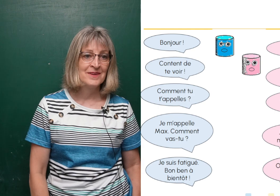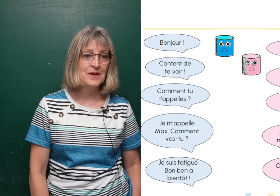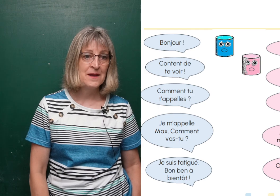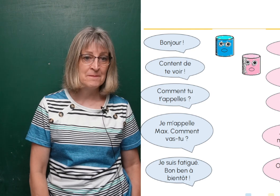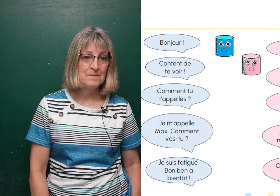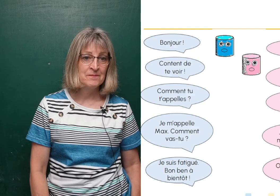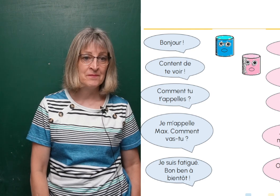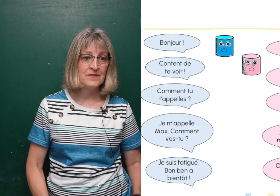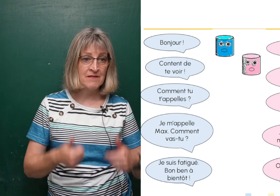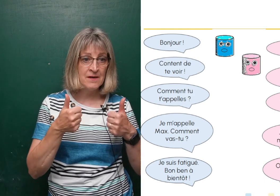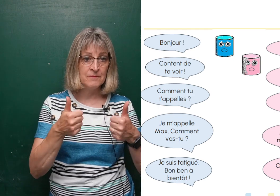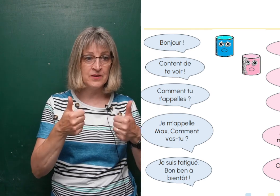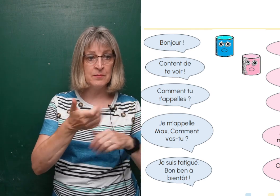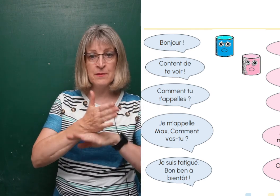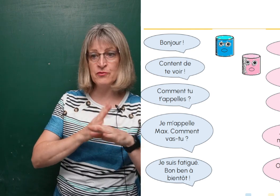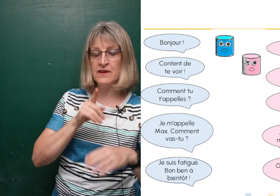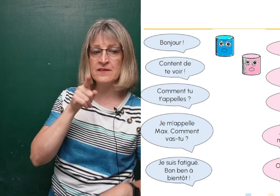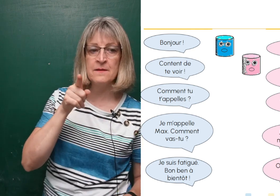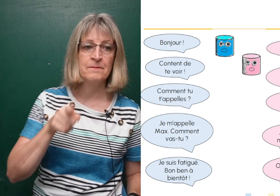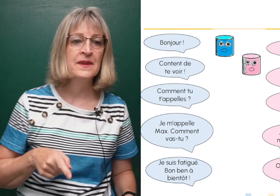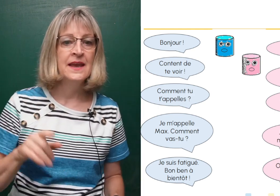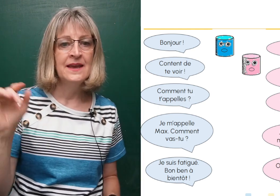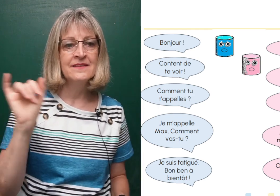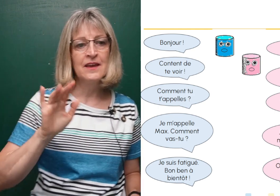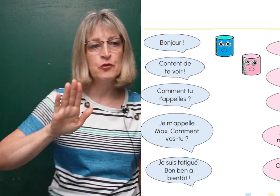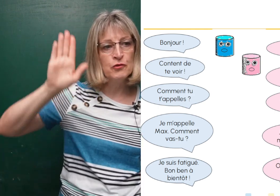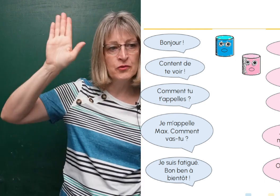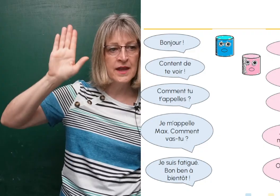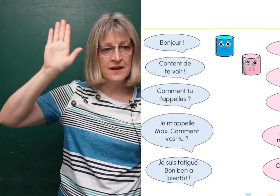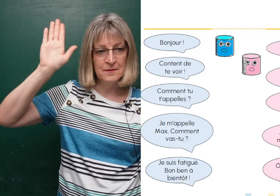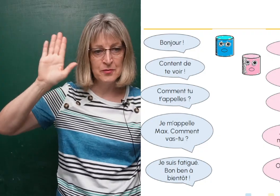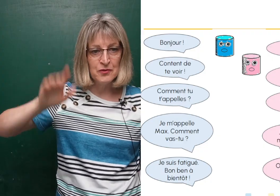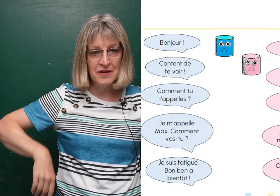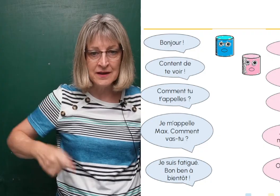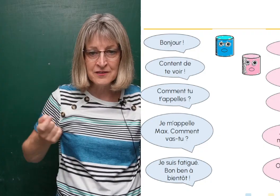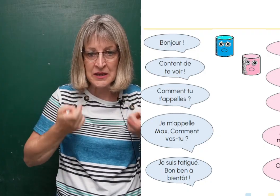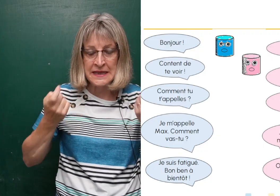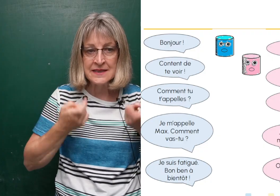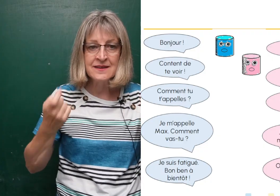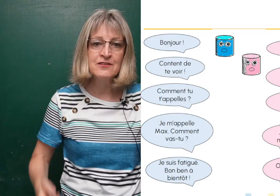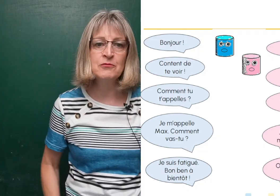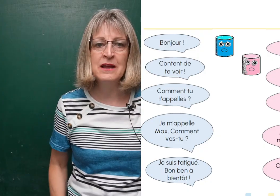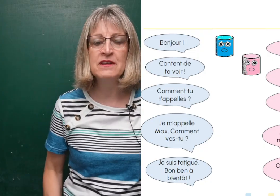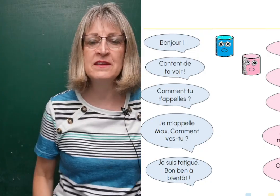Ok? Ça va? Vous êtes prêts pour faire ça? Est-ce qu'il y a deux volontaires hein, pour le faire, s'entraîner? Je vous mets en